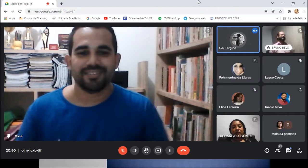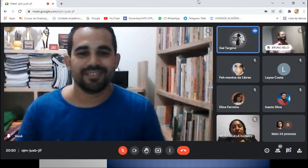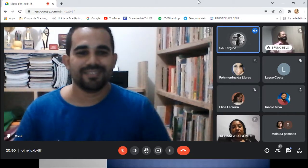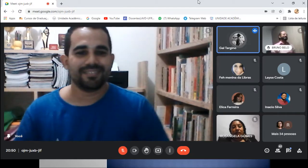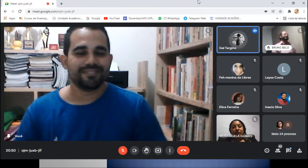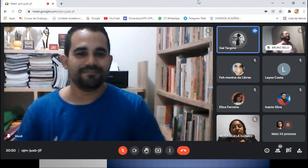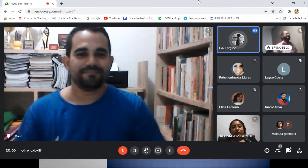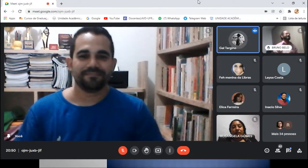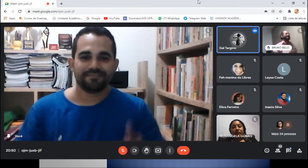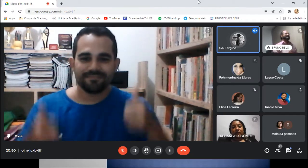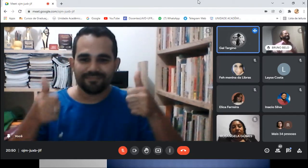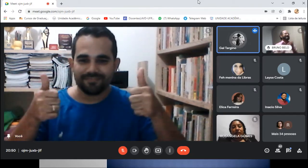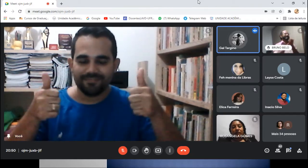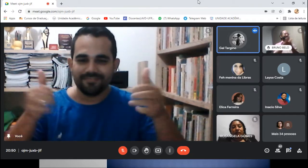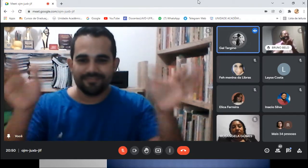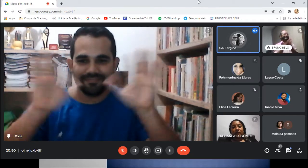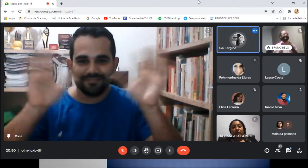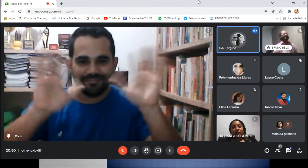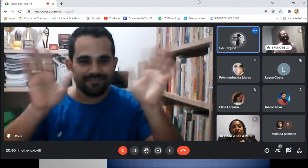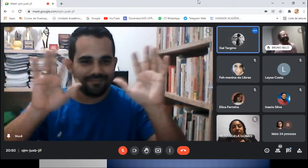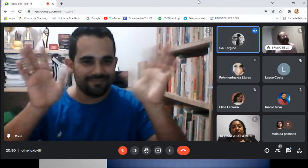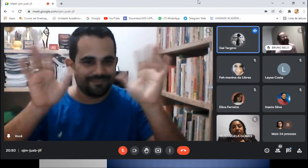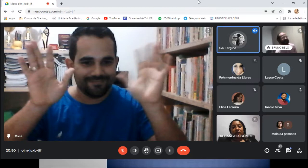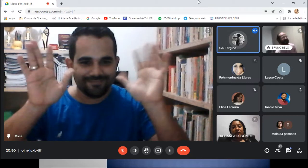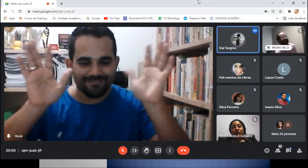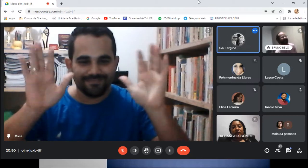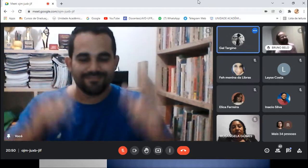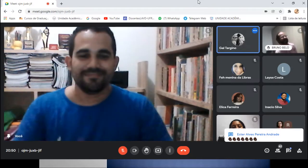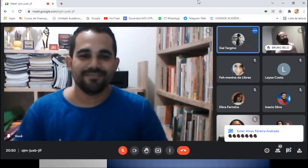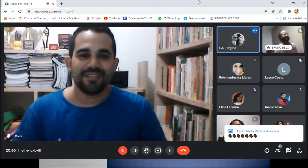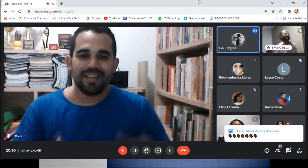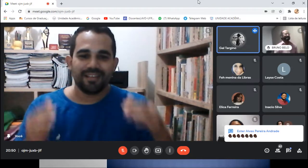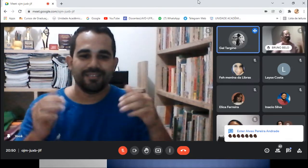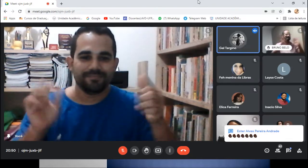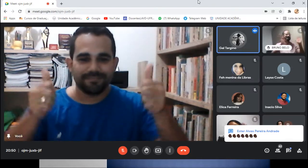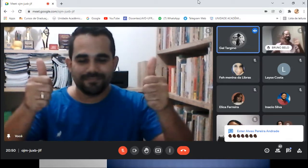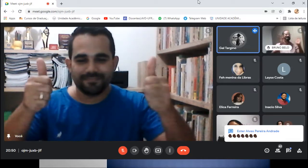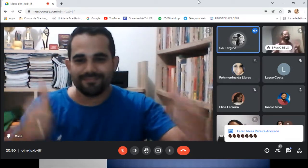quero agradecer a participação de vocês, certo? Tchau,